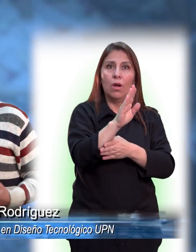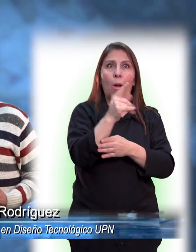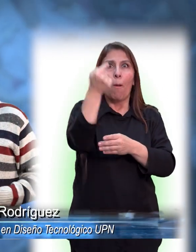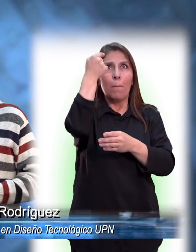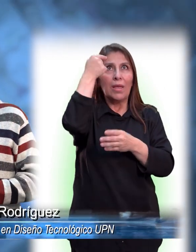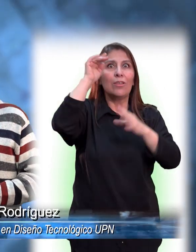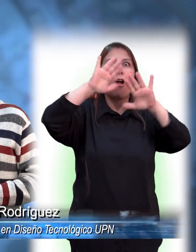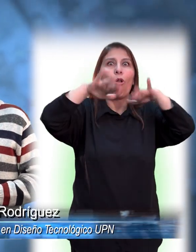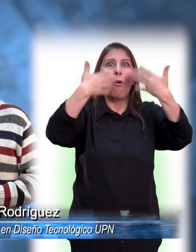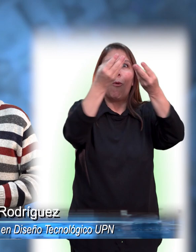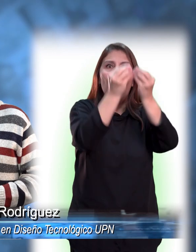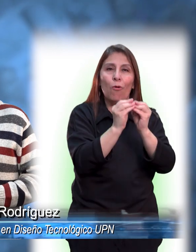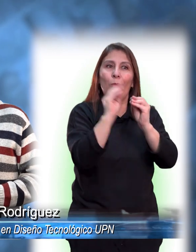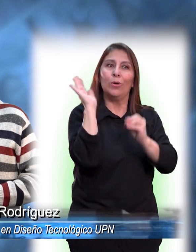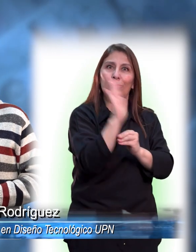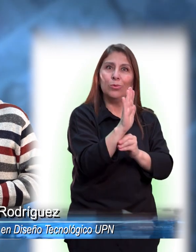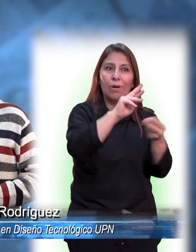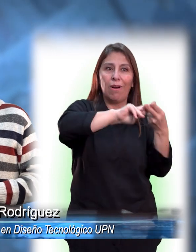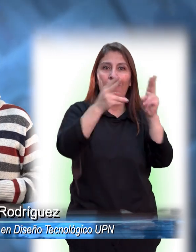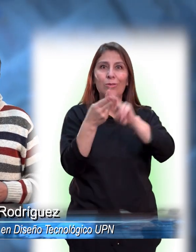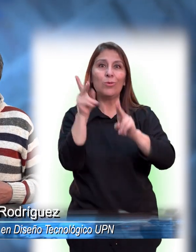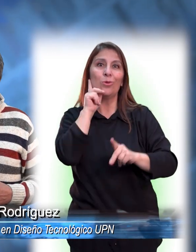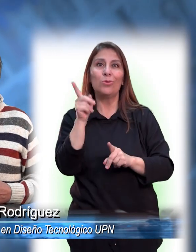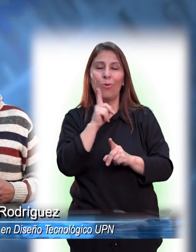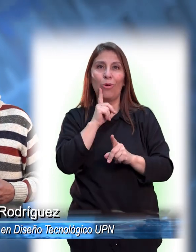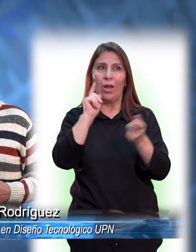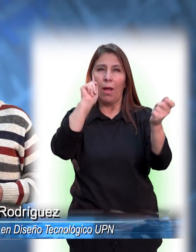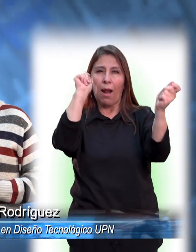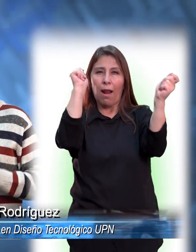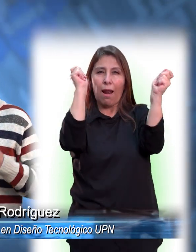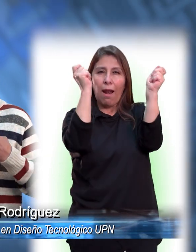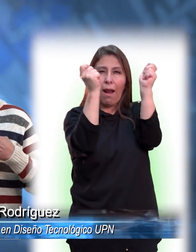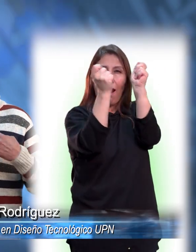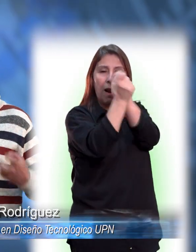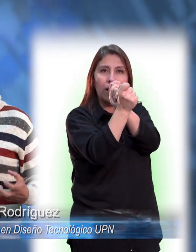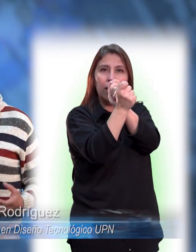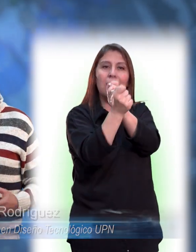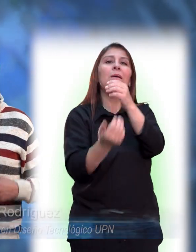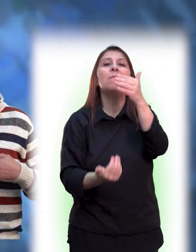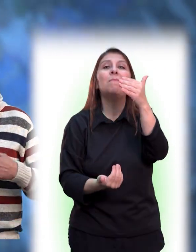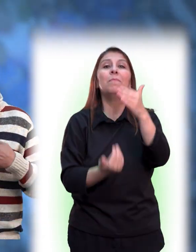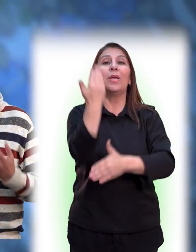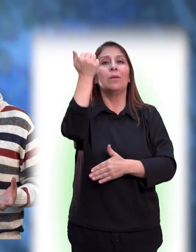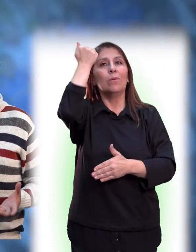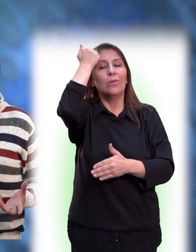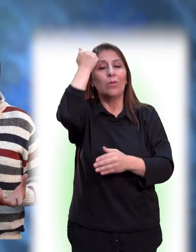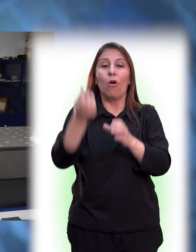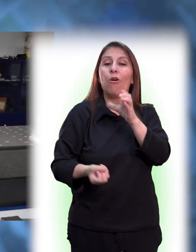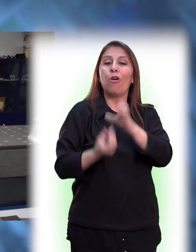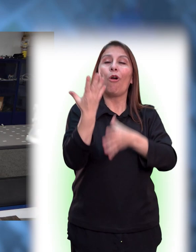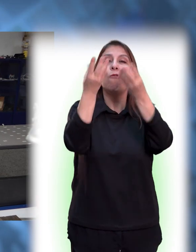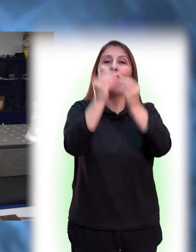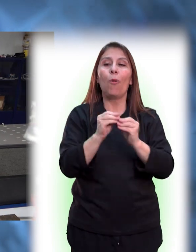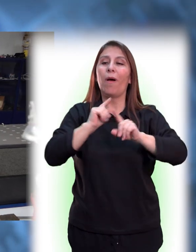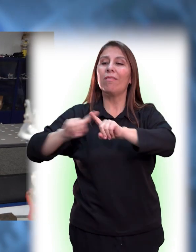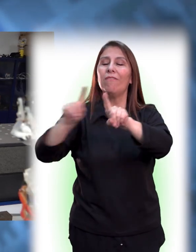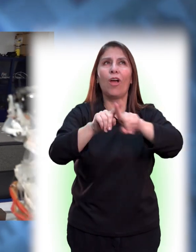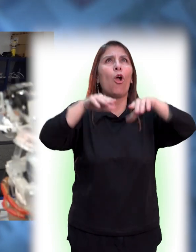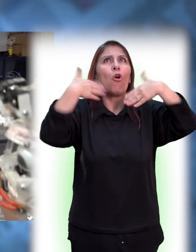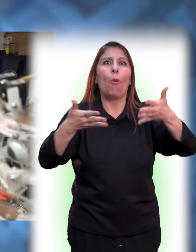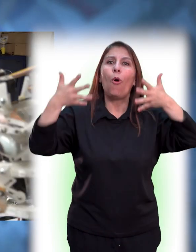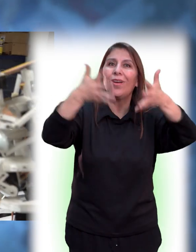estos chicos a nosotros y comenzaron a crear nuevas formas de poderles enseñar.